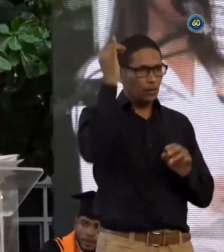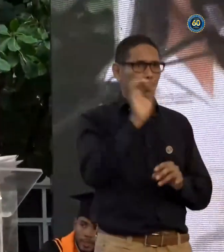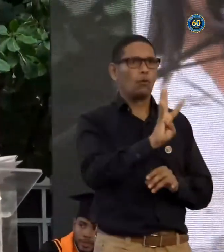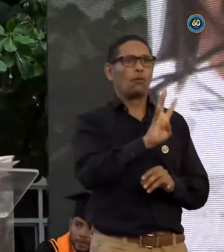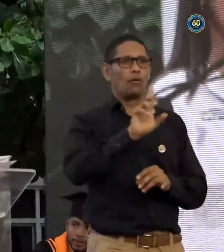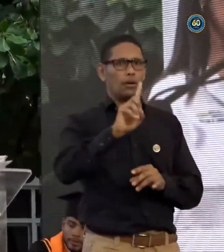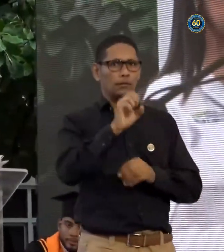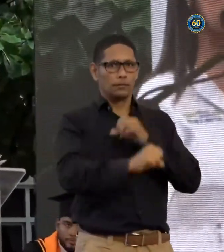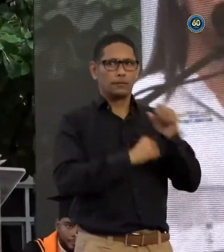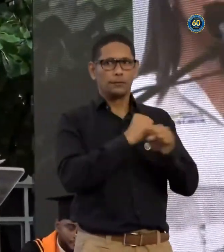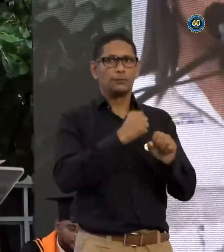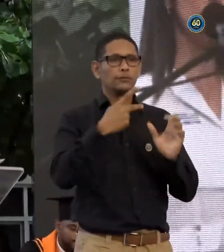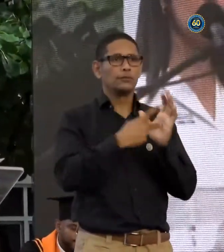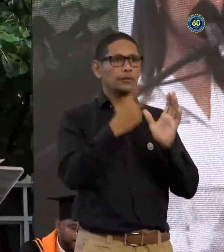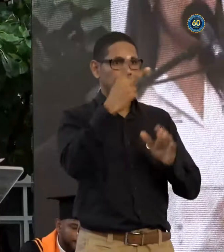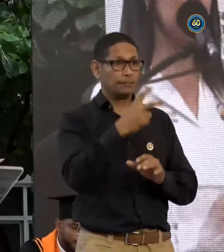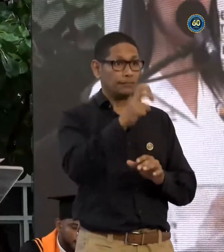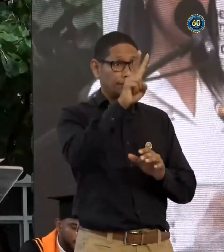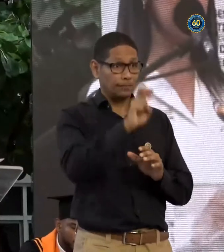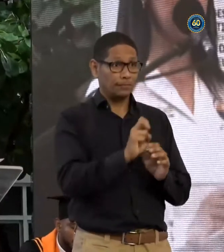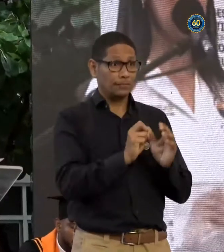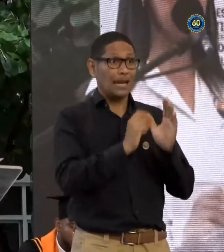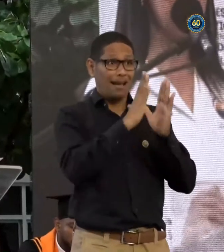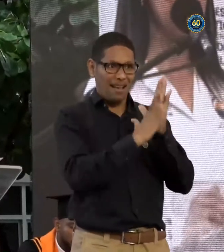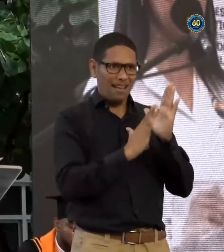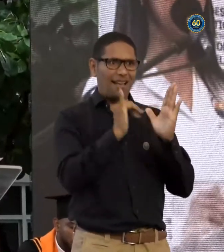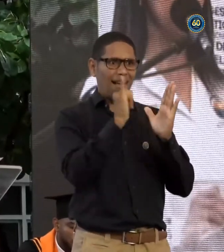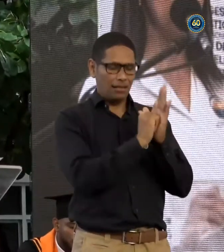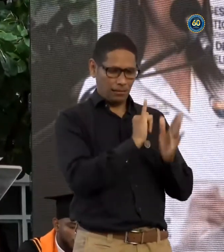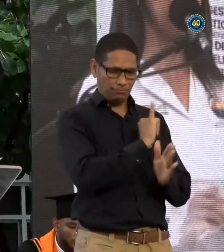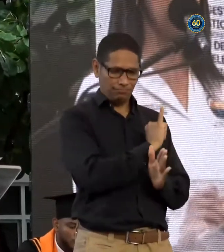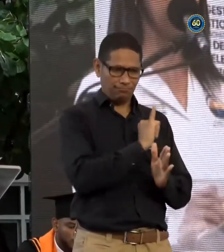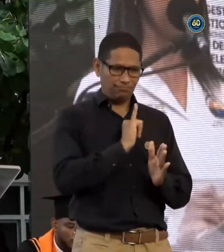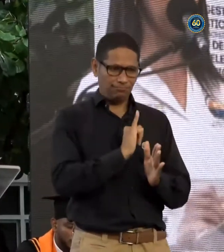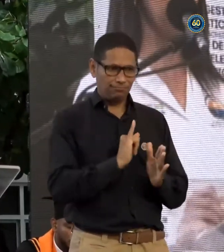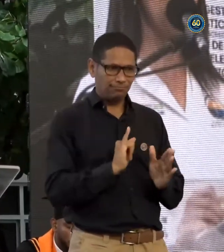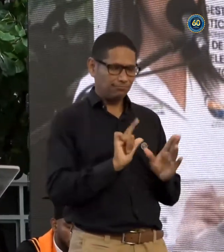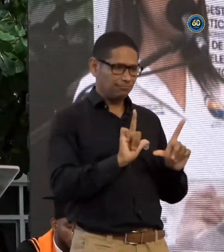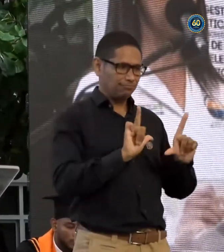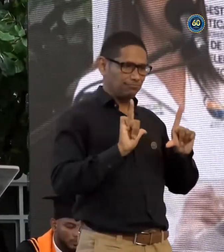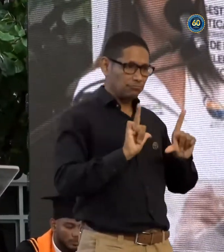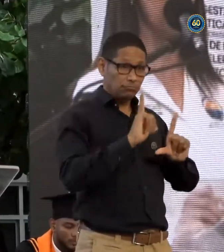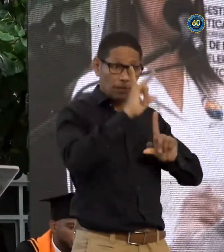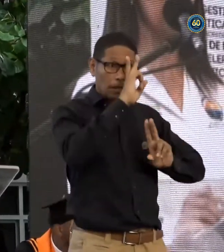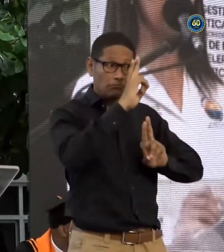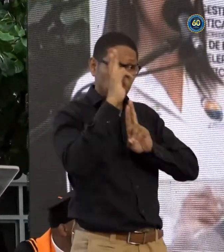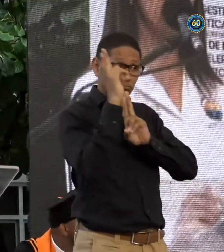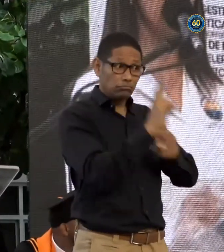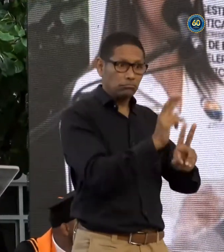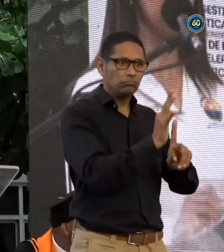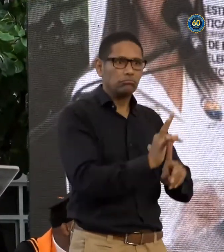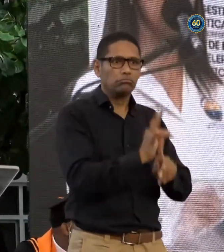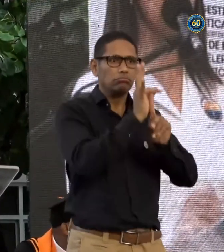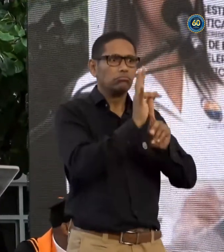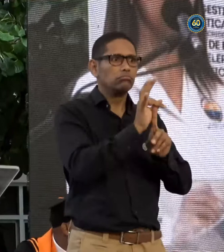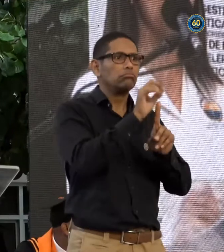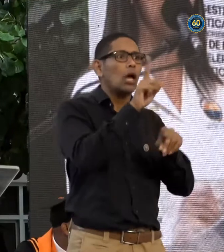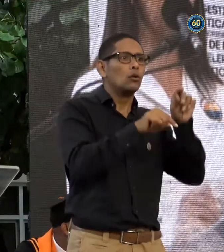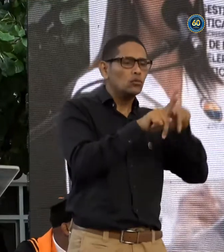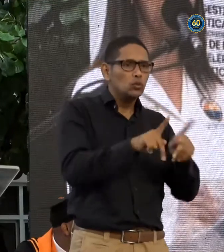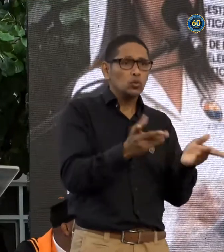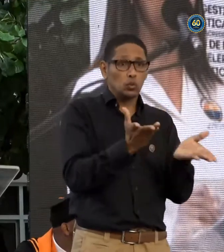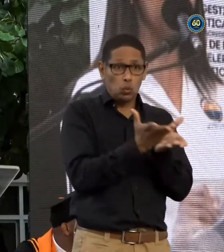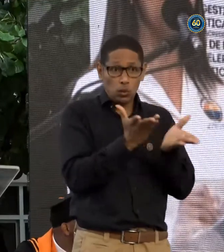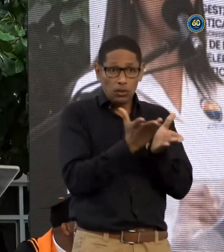del 2017 el acta individual de grado debe incluir una mención de reconocimiento al estudiante que cumpla con el requisito